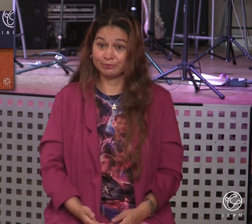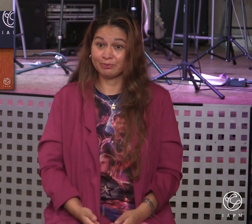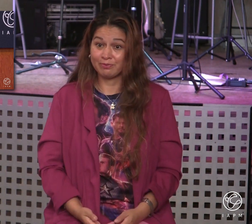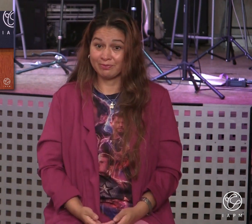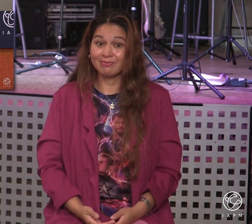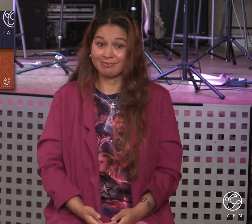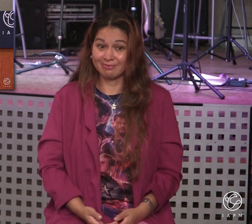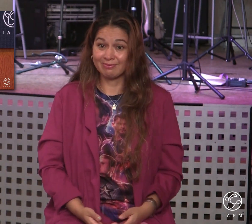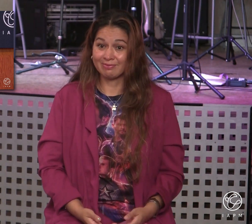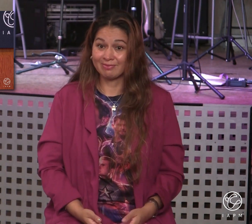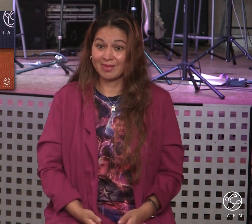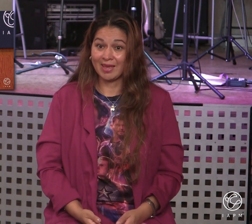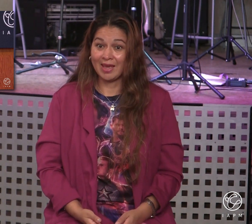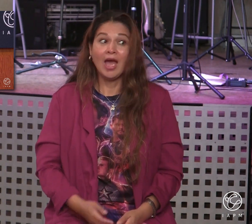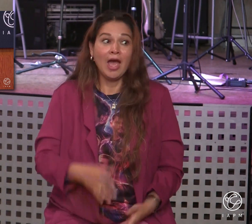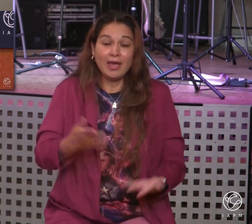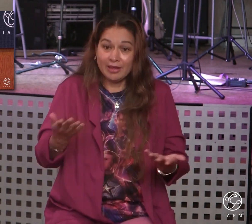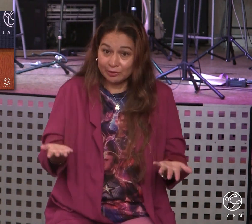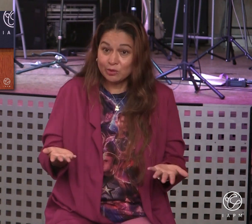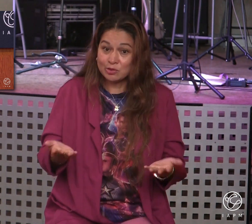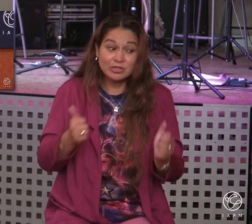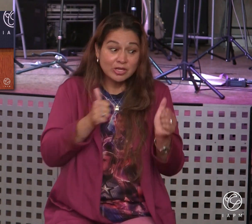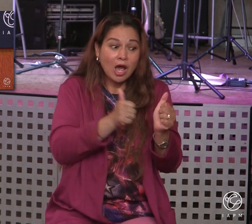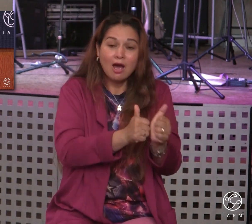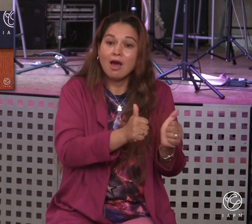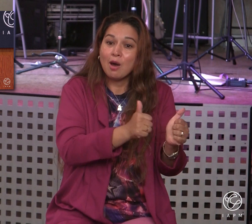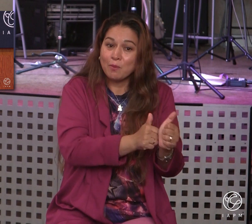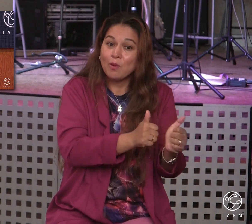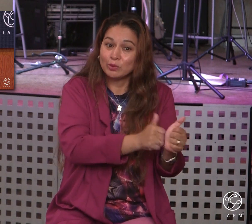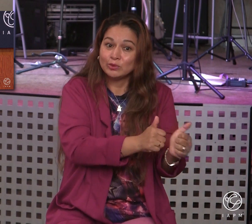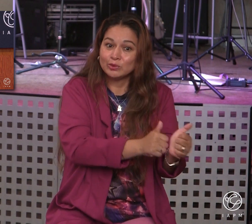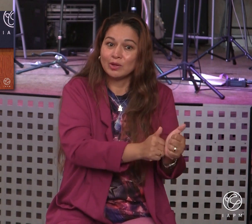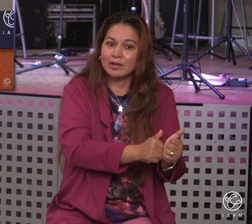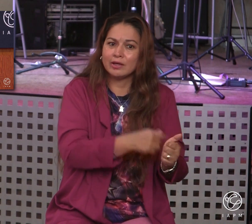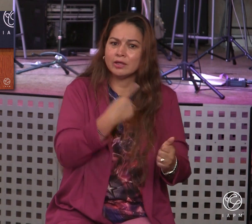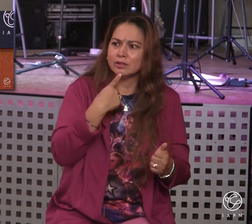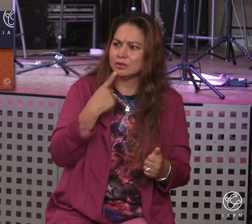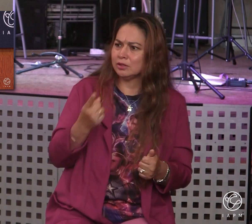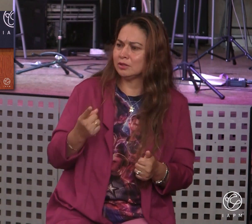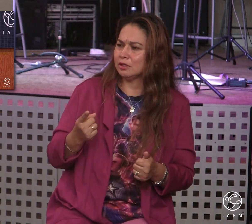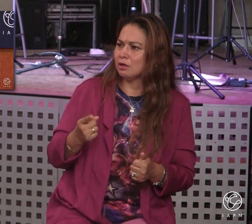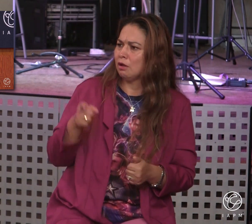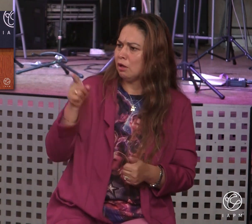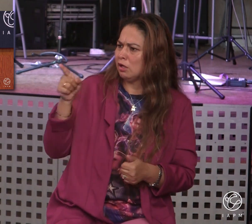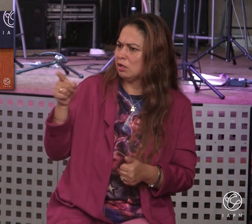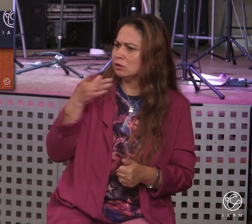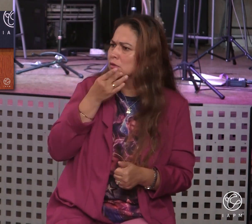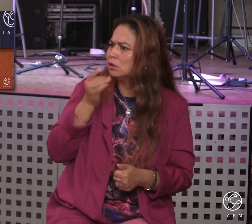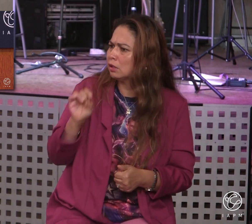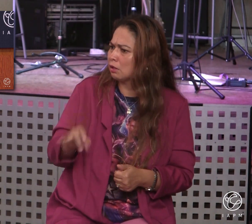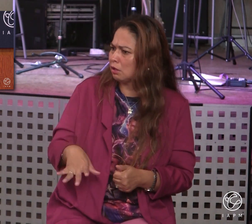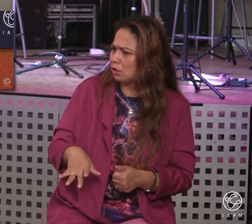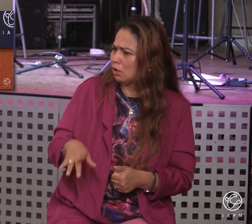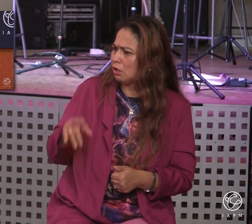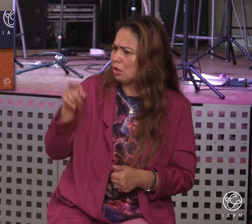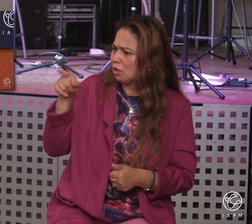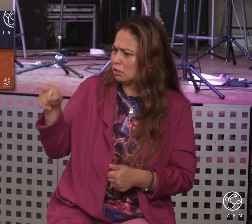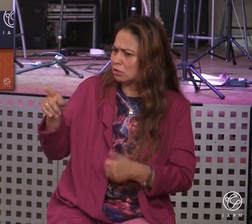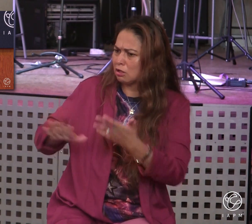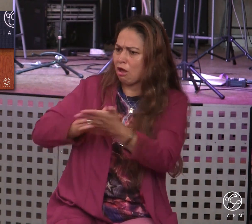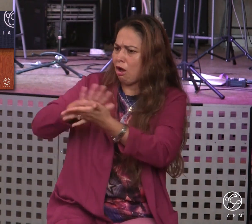el Hijo de Dios, el Mesías. ¿Algún dato más? ¿Queréis alguna escritura que se está cumpliendo ahora? Os la puedo